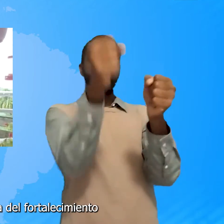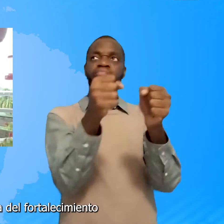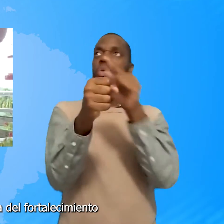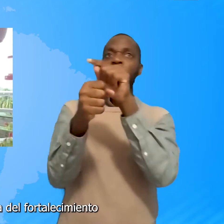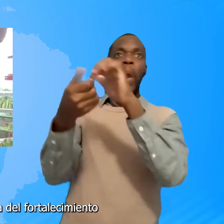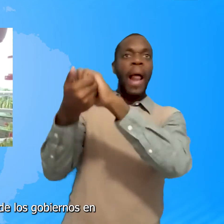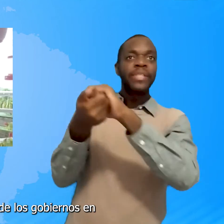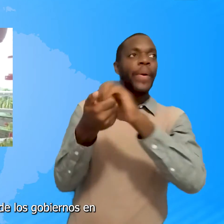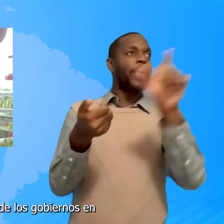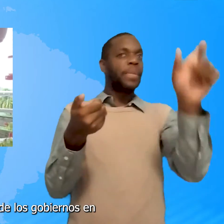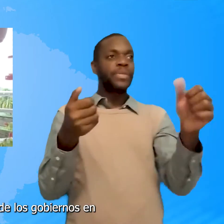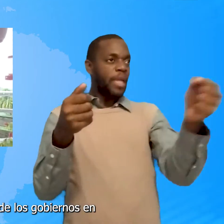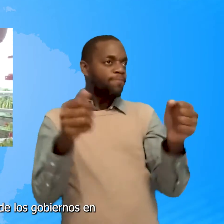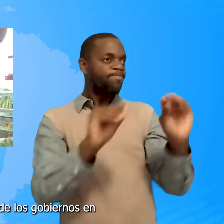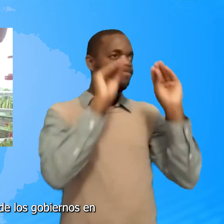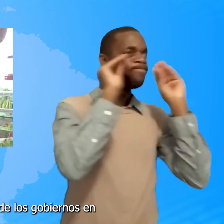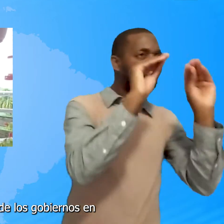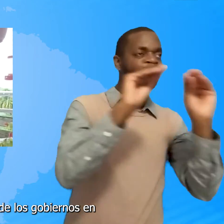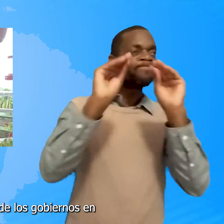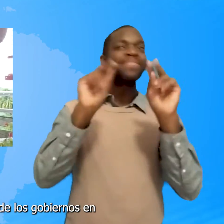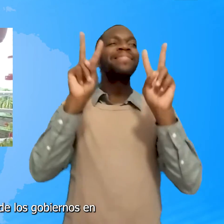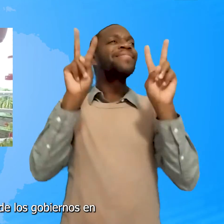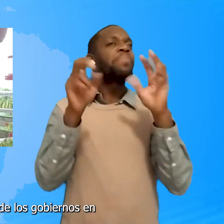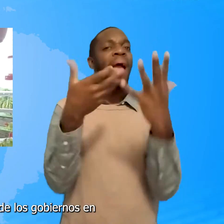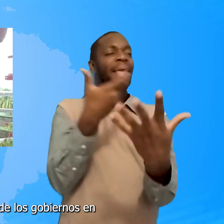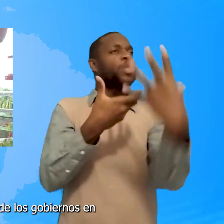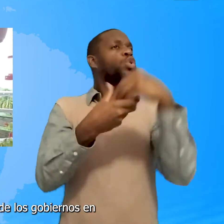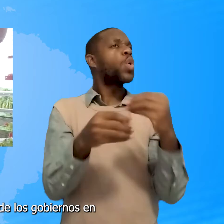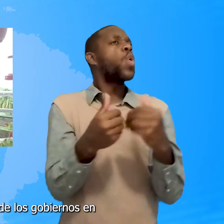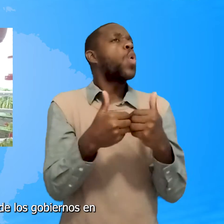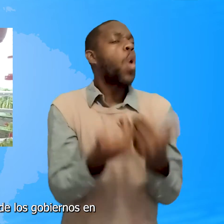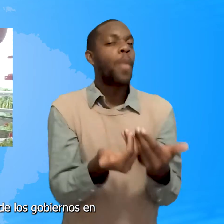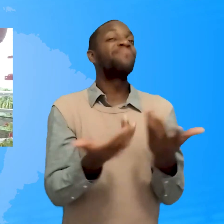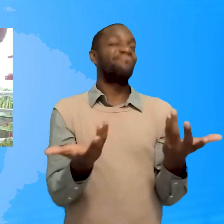del fortalecimiento de las capacidades de los gobiernos.